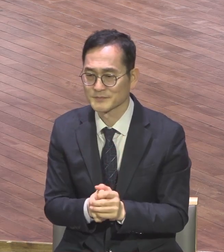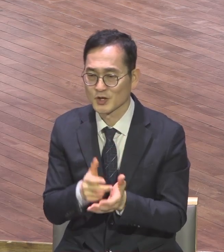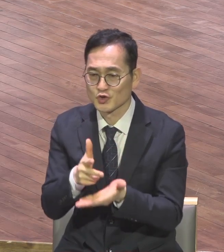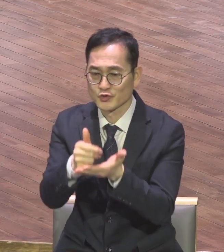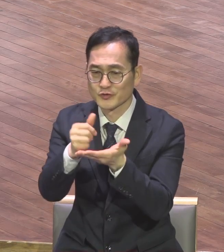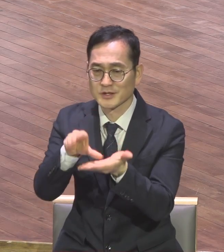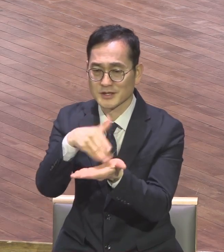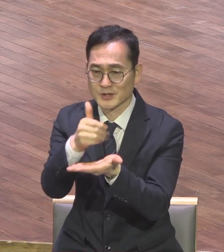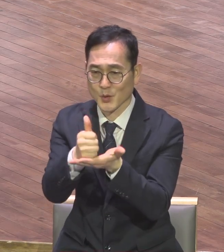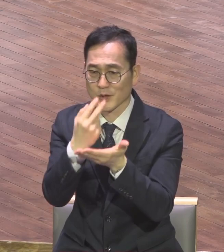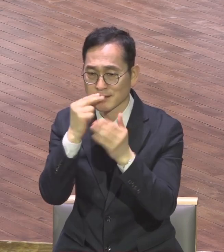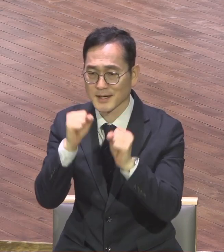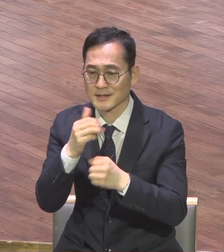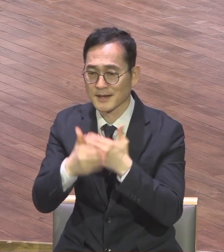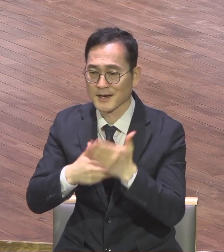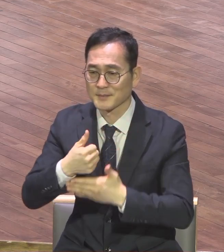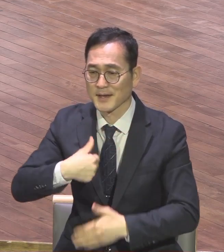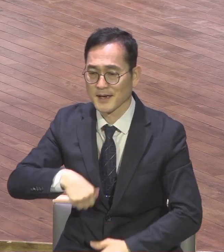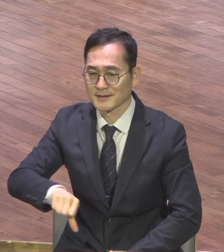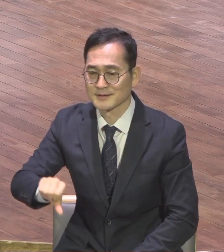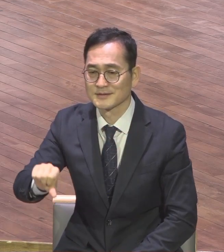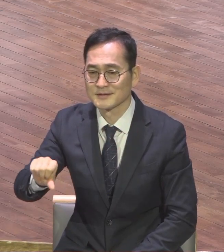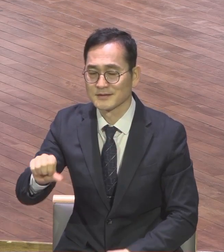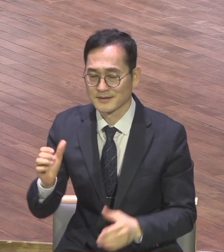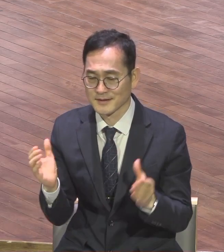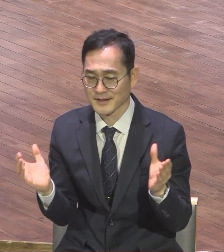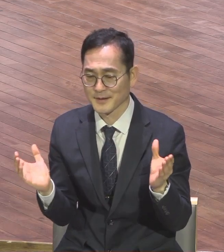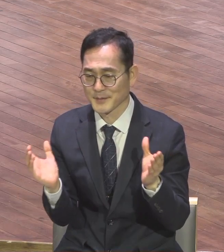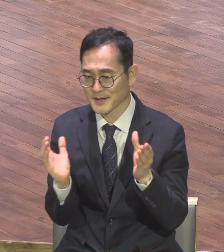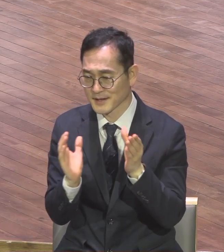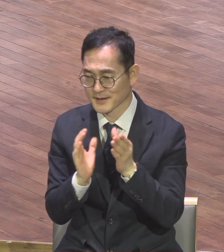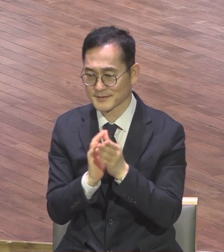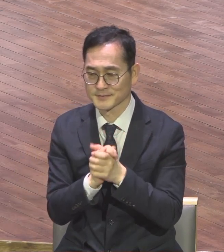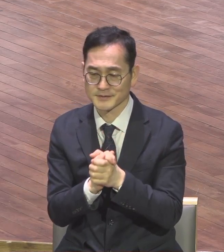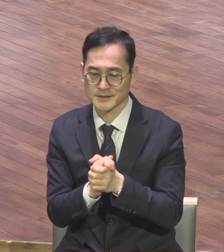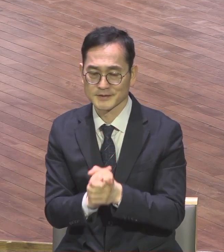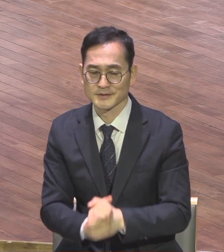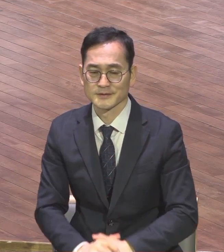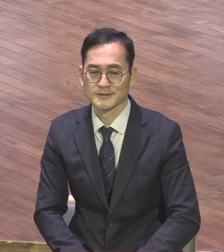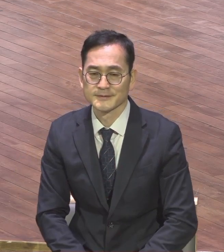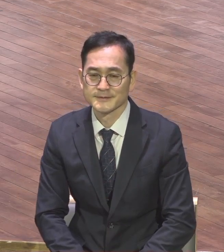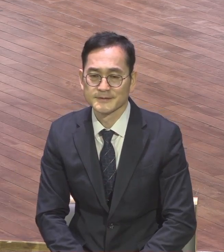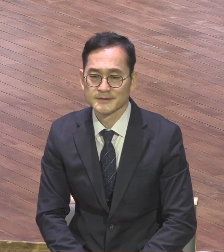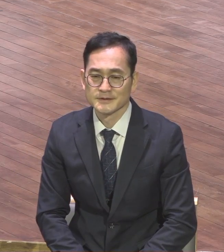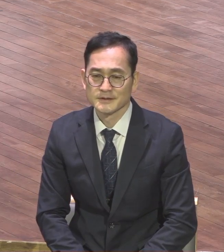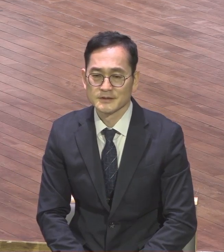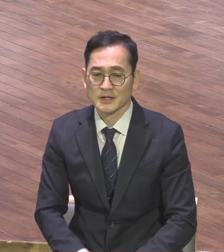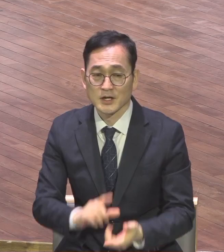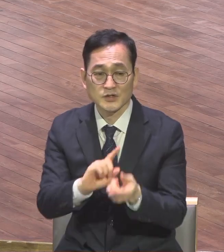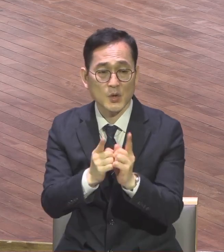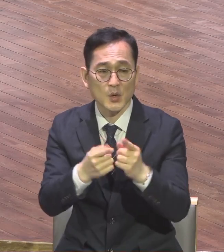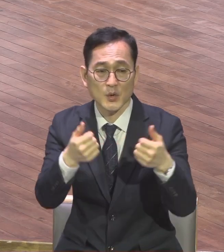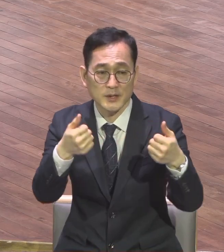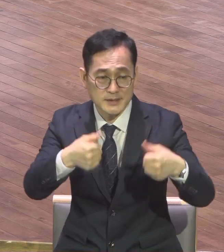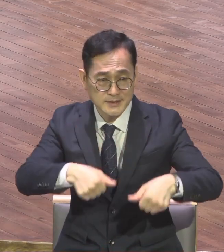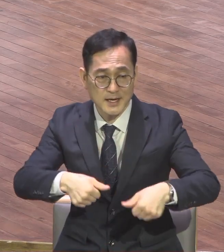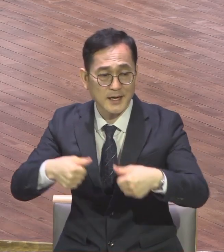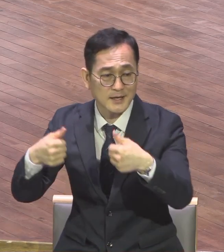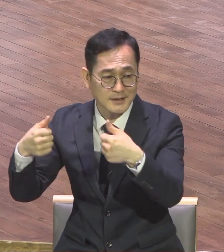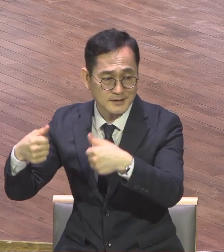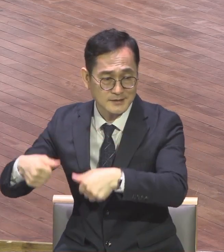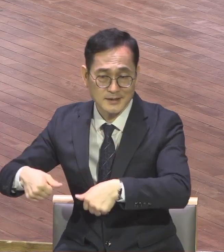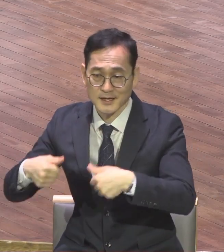그리스도시요 살아계신 하나님의 아들이십니다. 아멘. 해외 성도들 서로 다